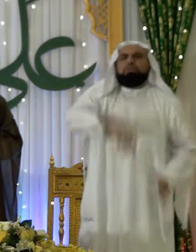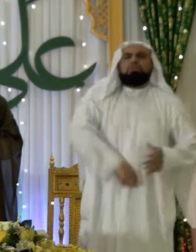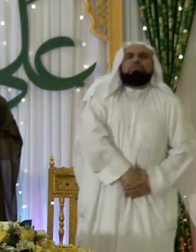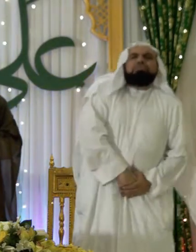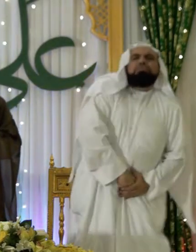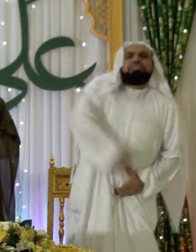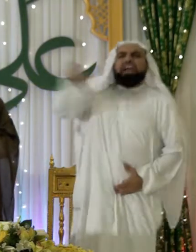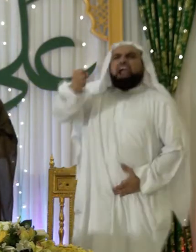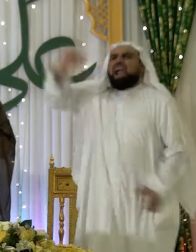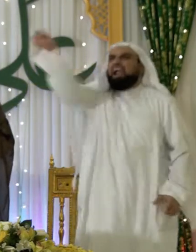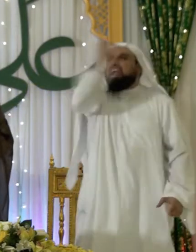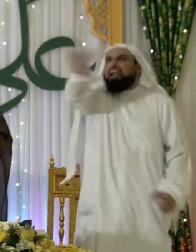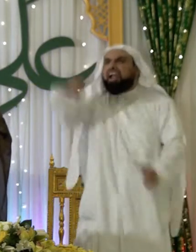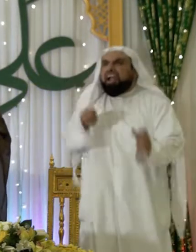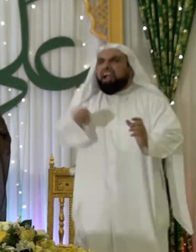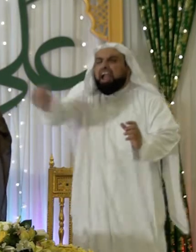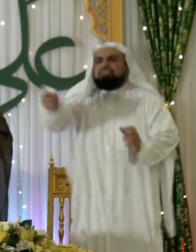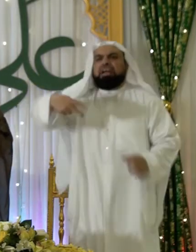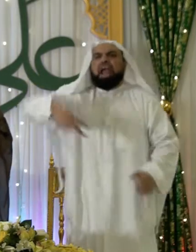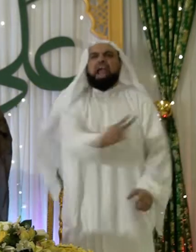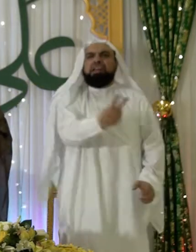وبطلها علي،